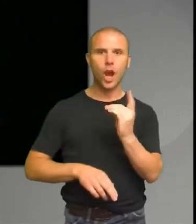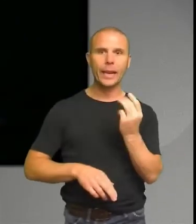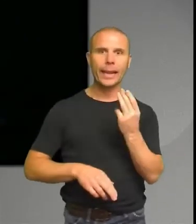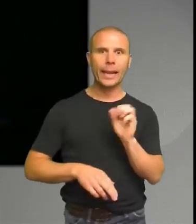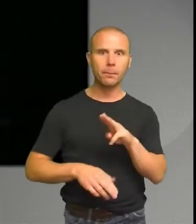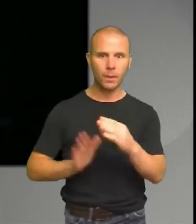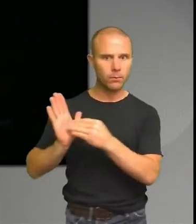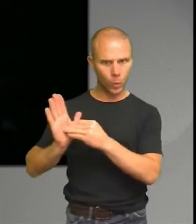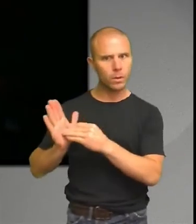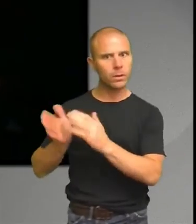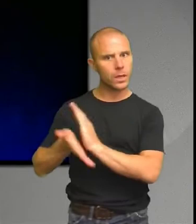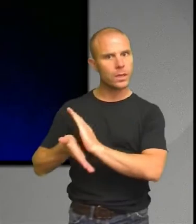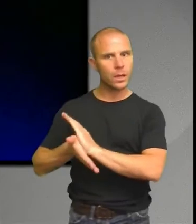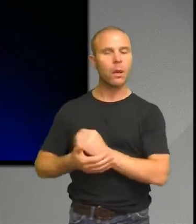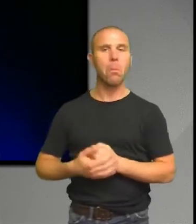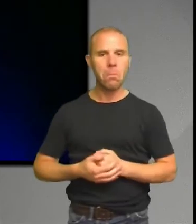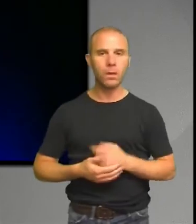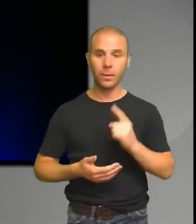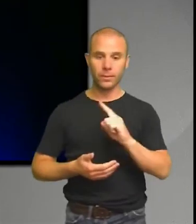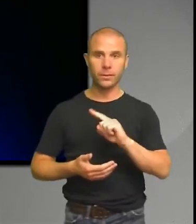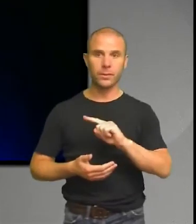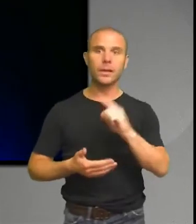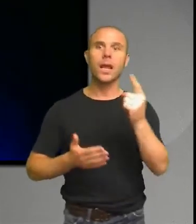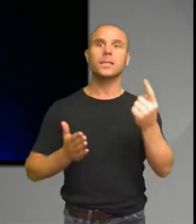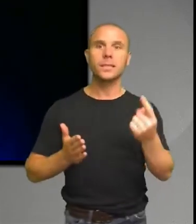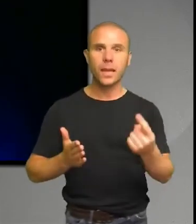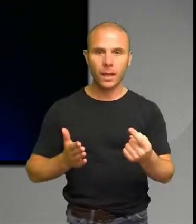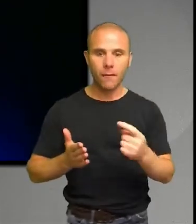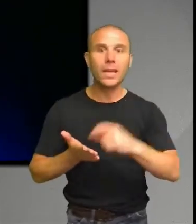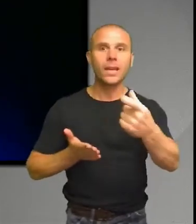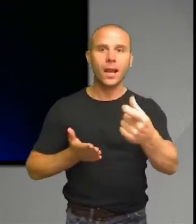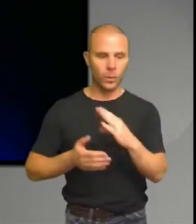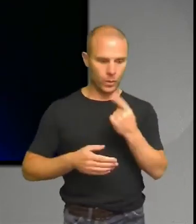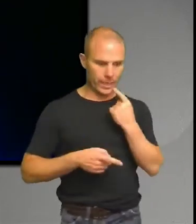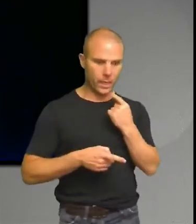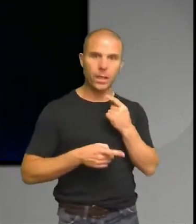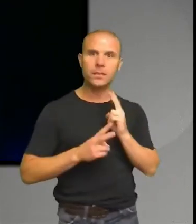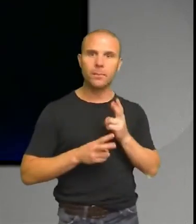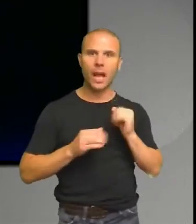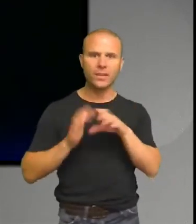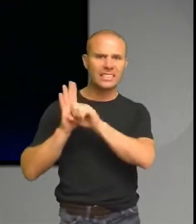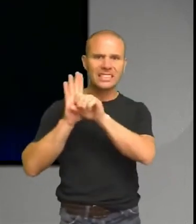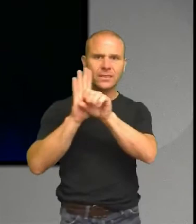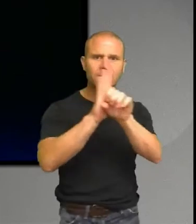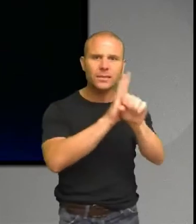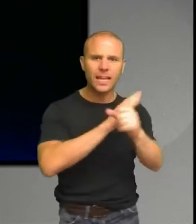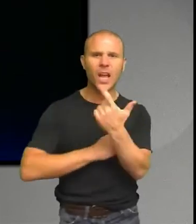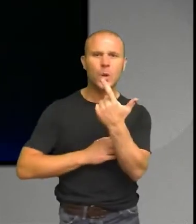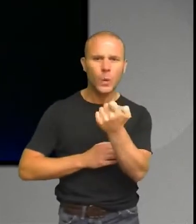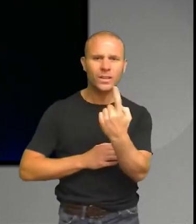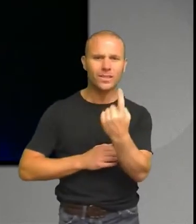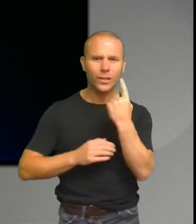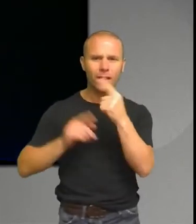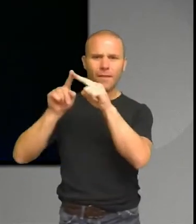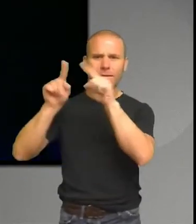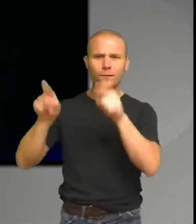Veckan efter så hade den här killen krossat 70 fönster. För att han efterliknade det media